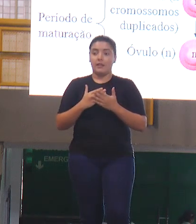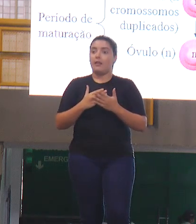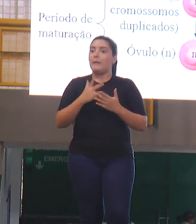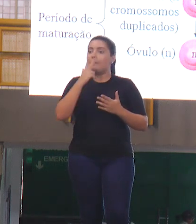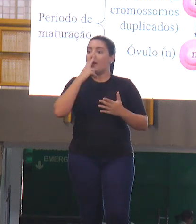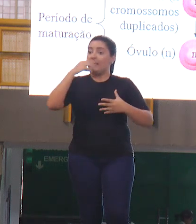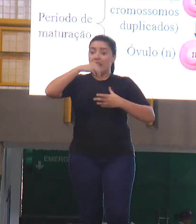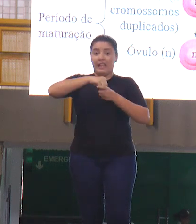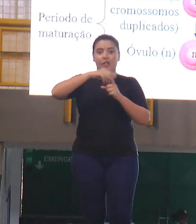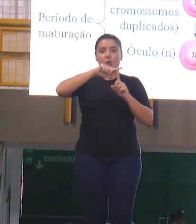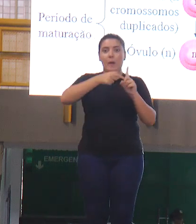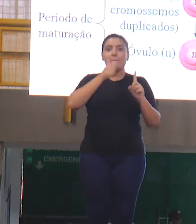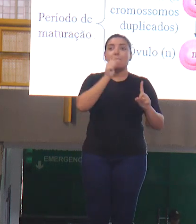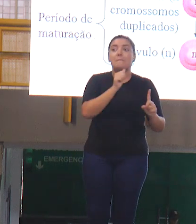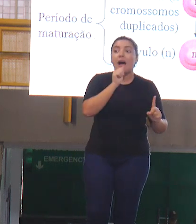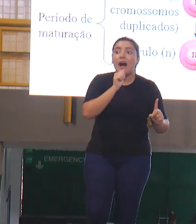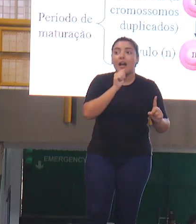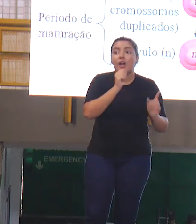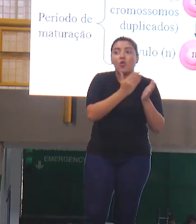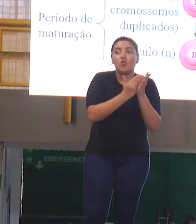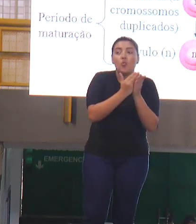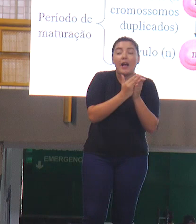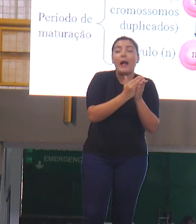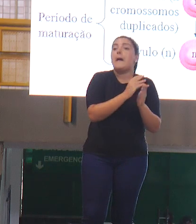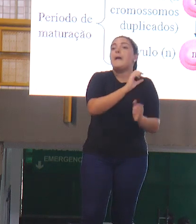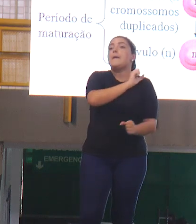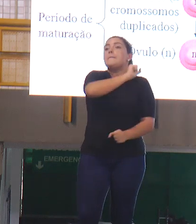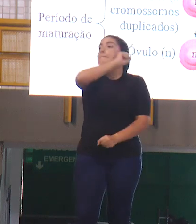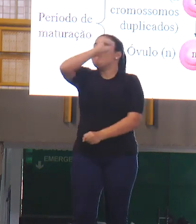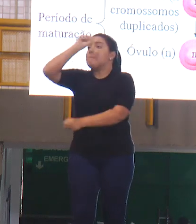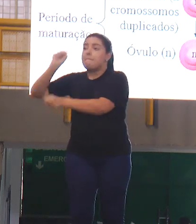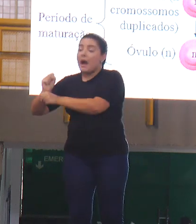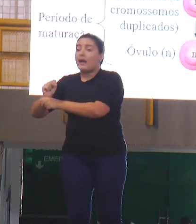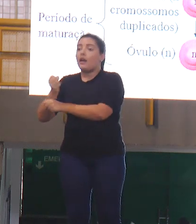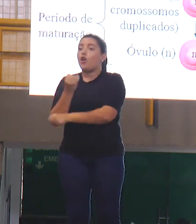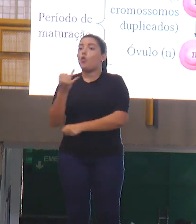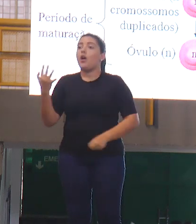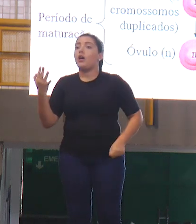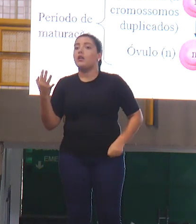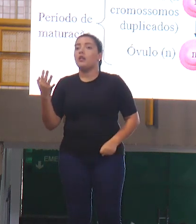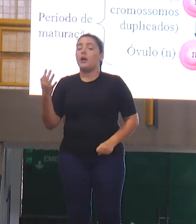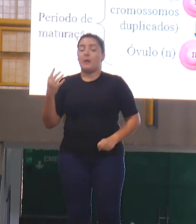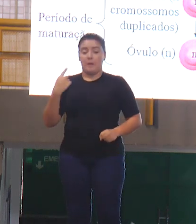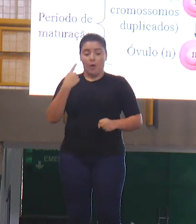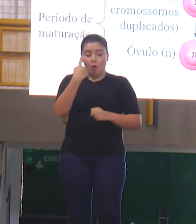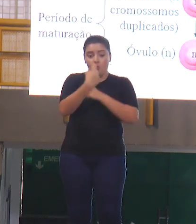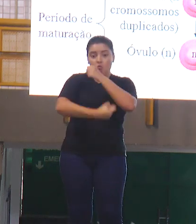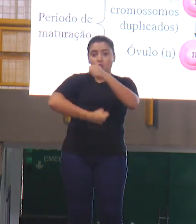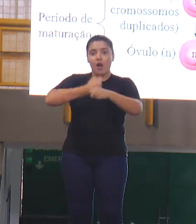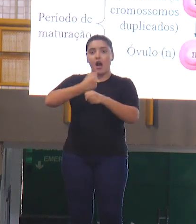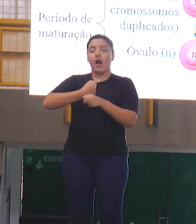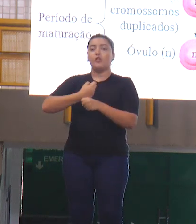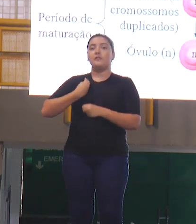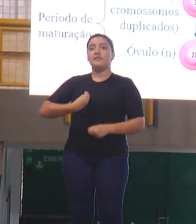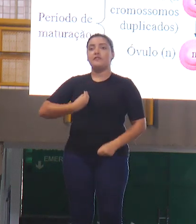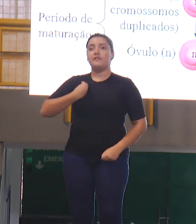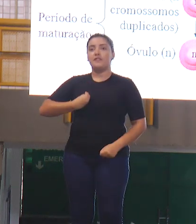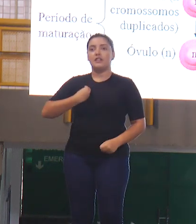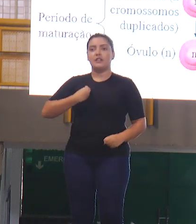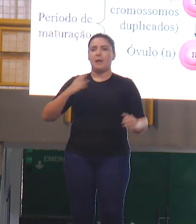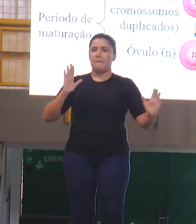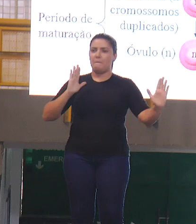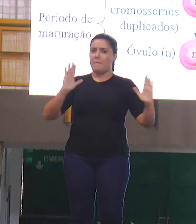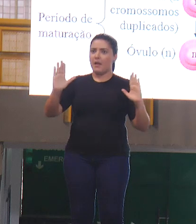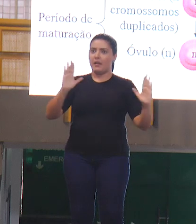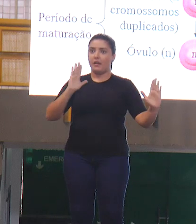embrião. E só vai parar antes de completar o seu primeiro ano de vida. Então não é durante a vida toda